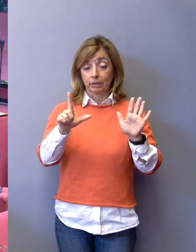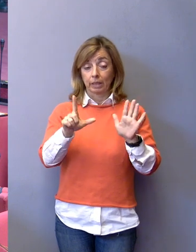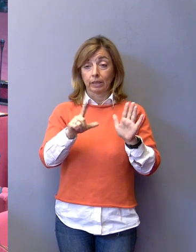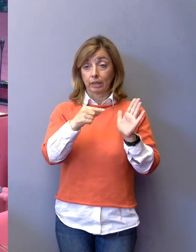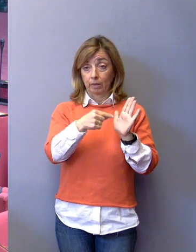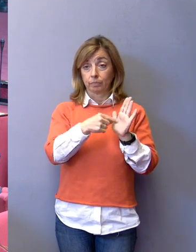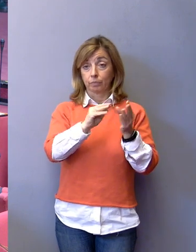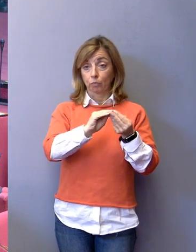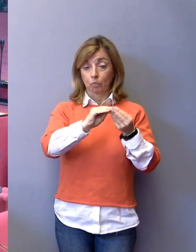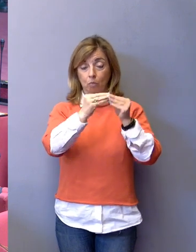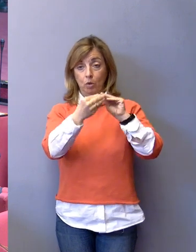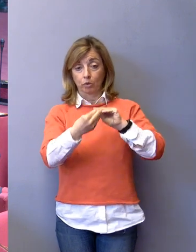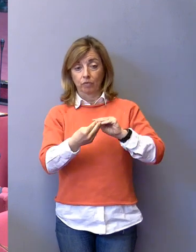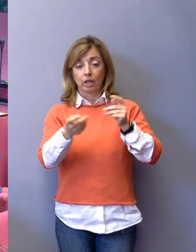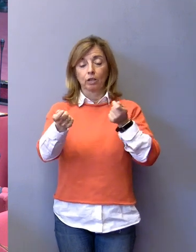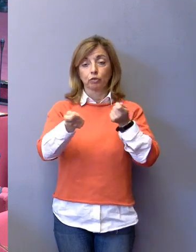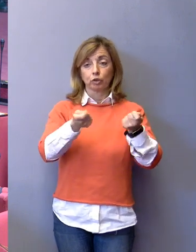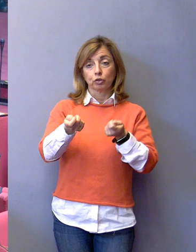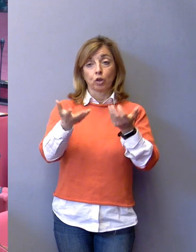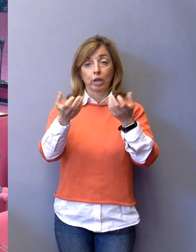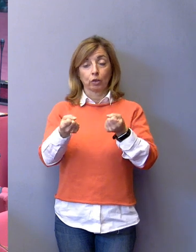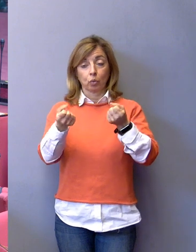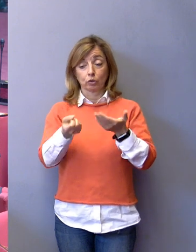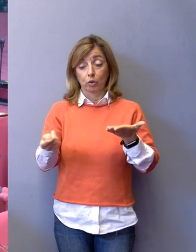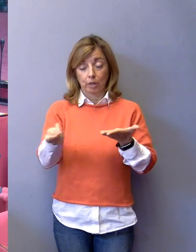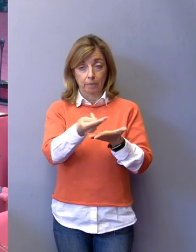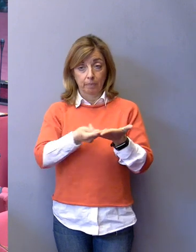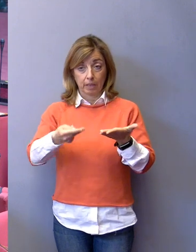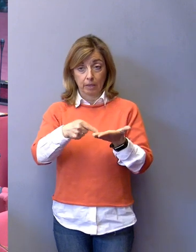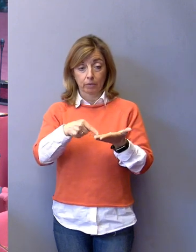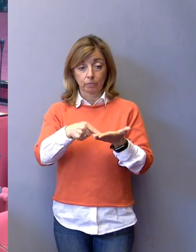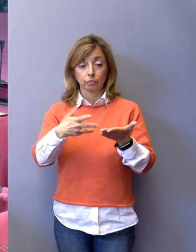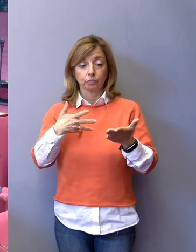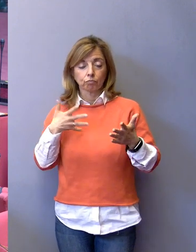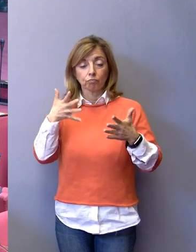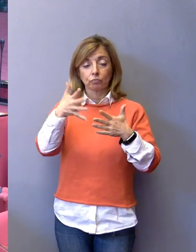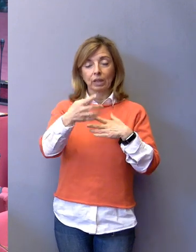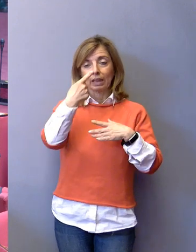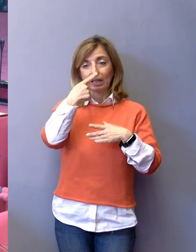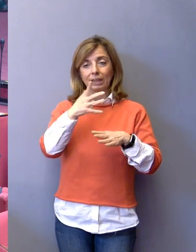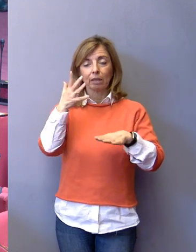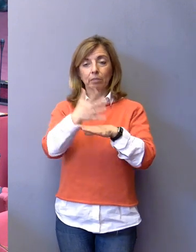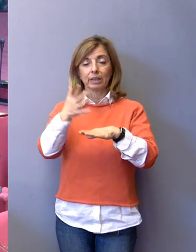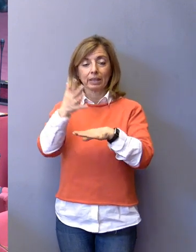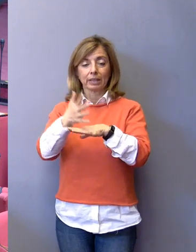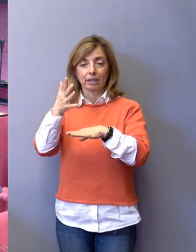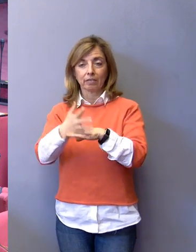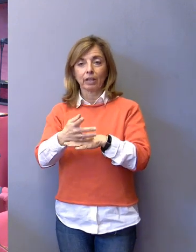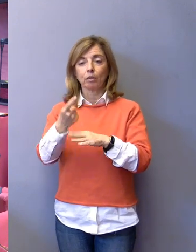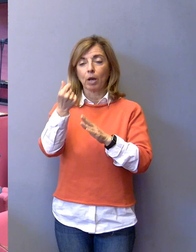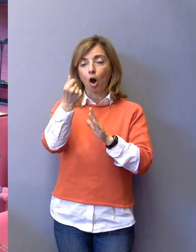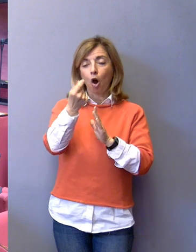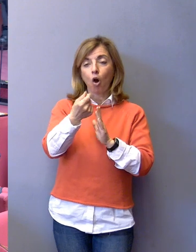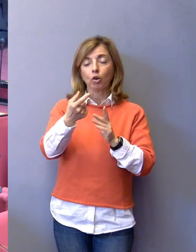modificato che è gestione attuazione del piano in esso si individuano tipologie di intervento a scomputo degli oneri di